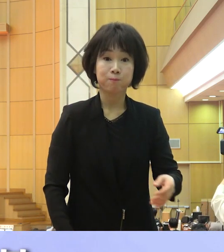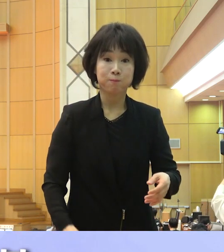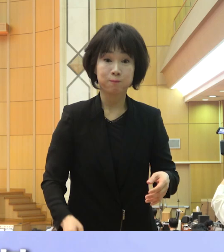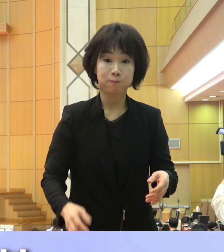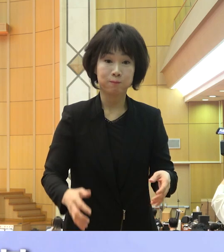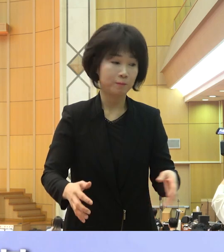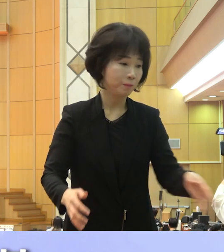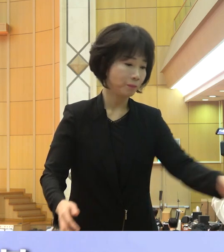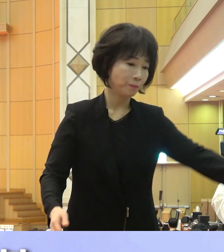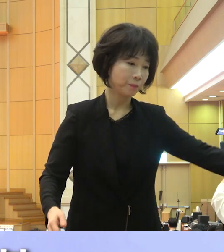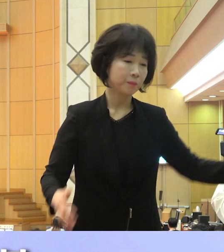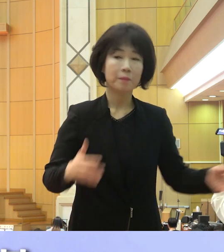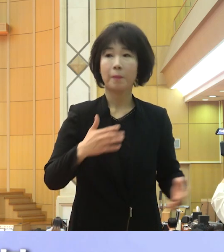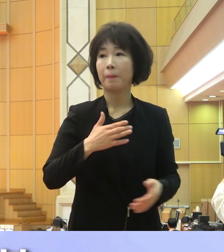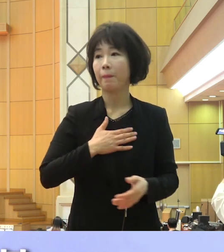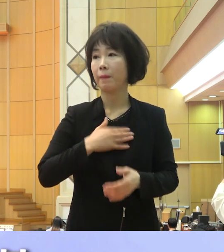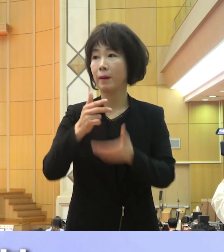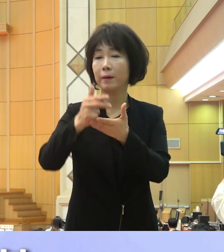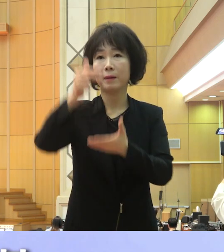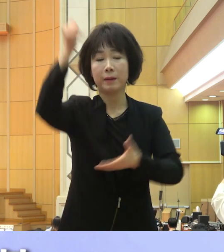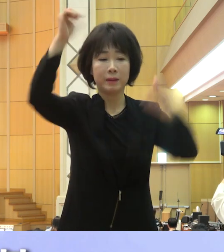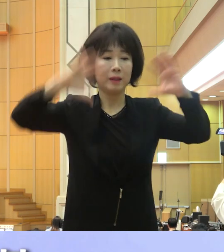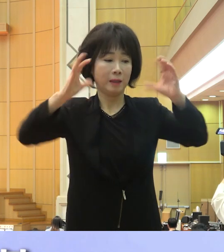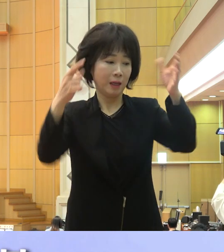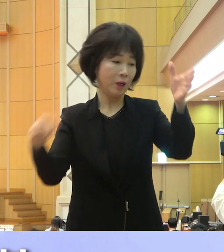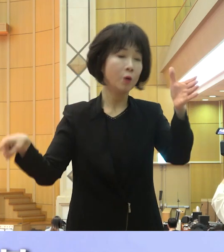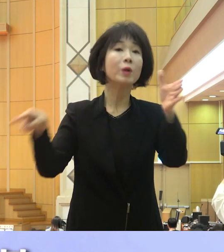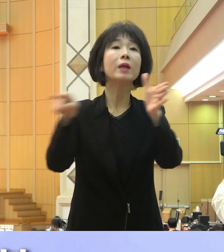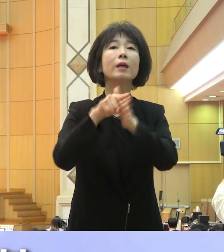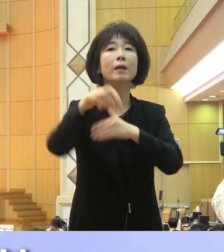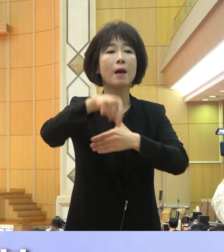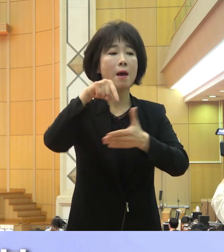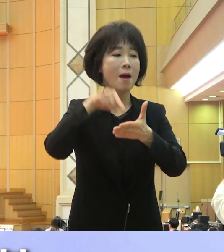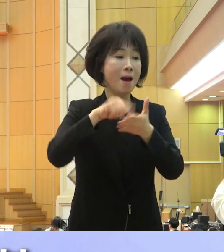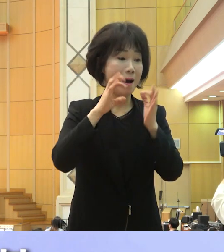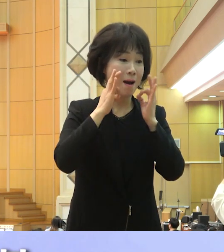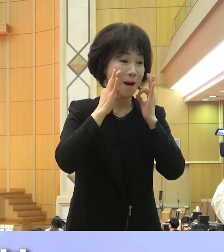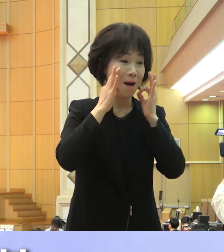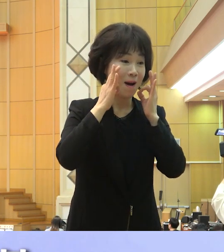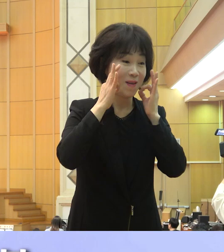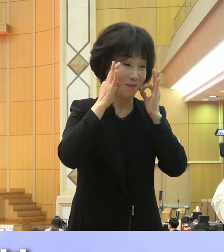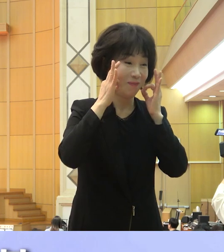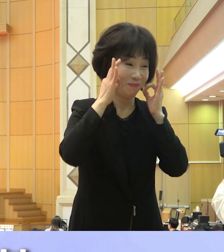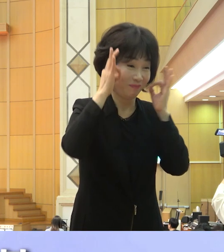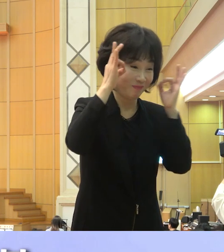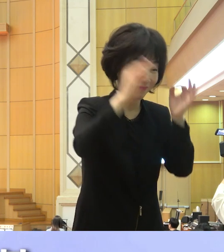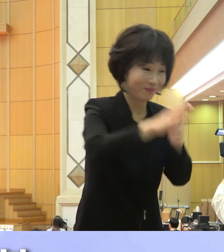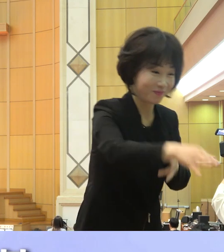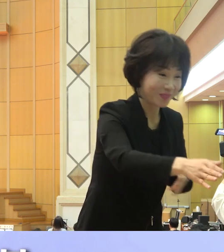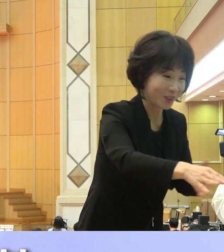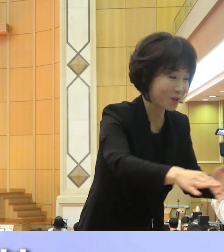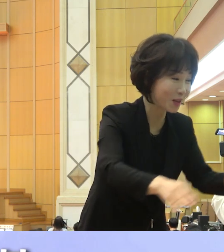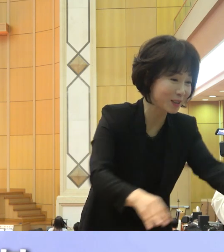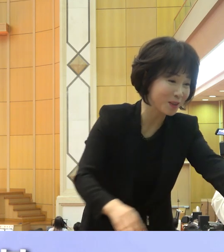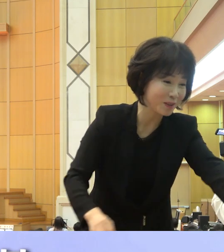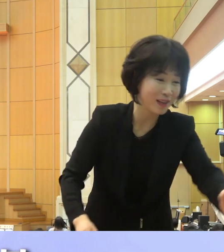속한 자 되어 주의 나라 위해